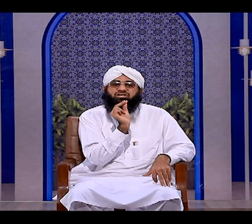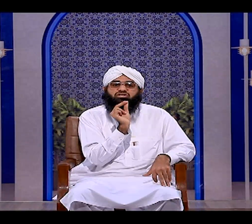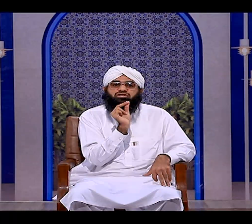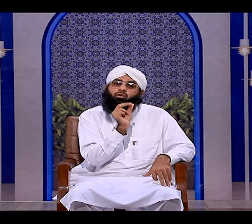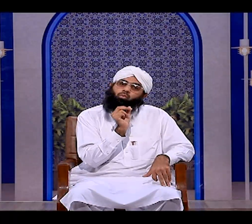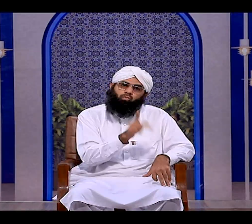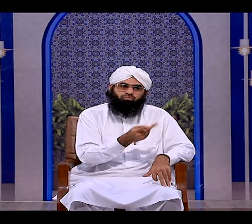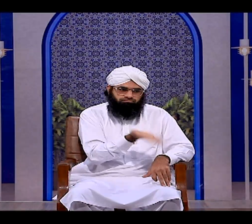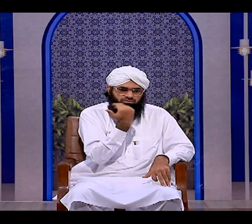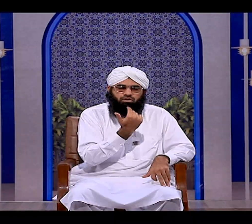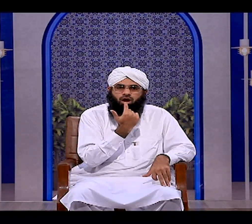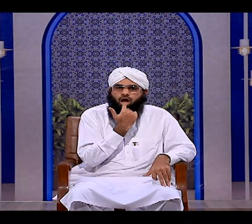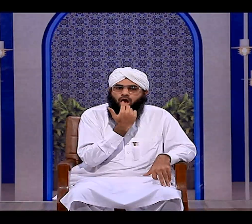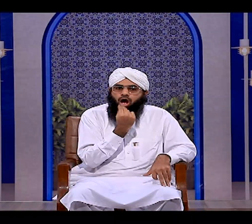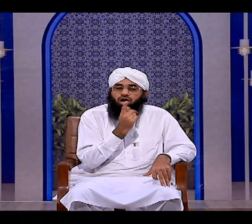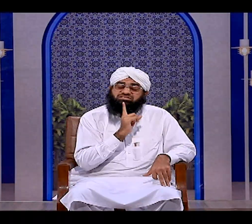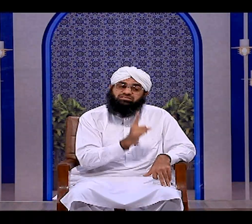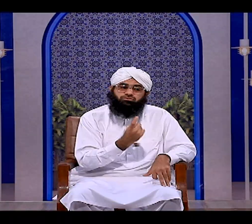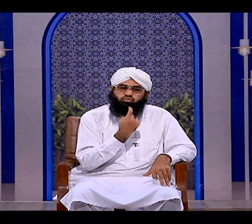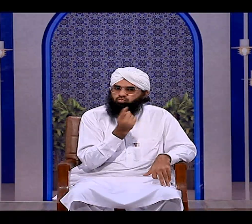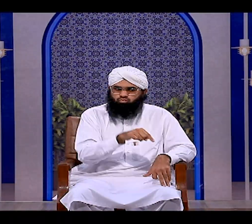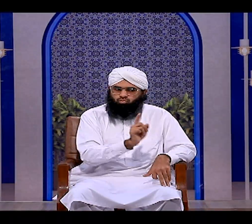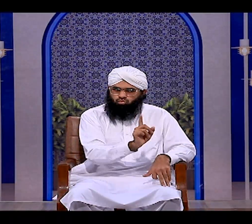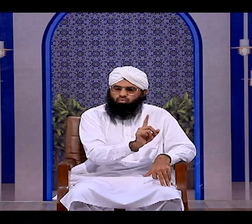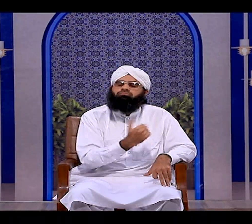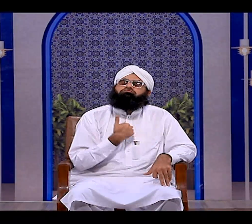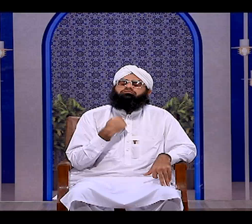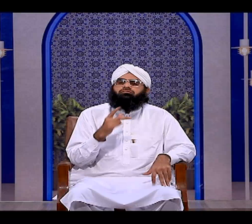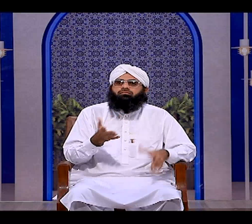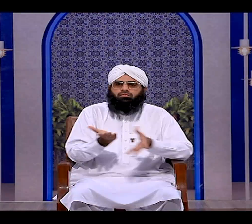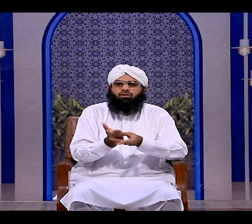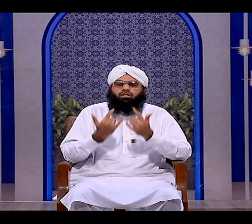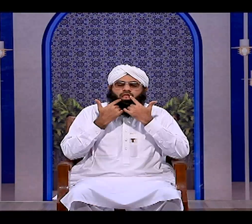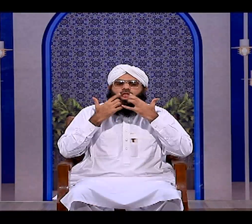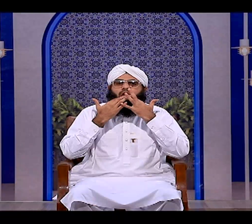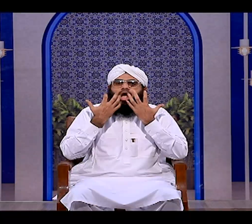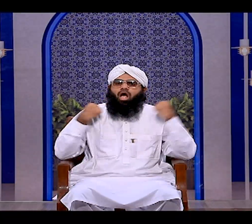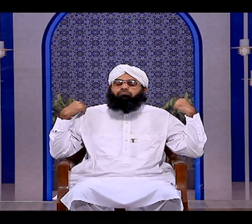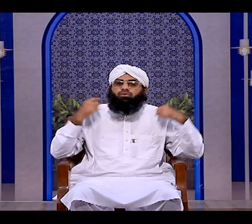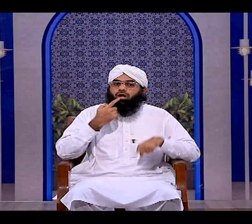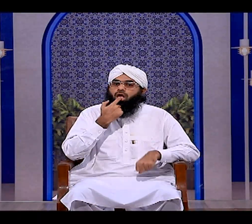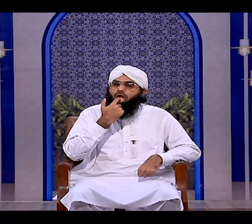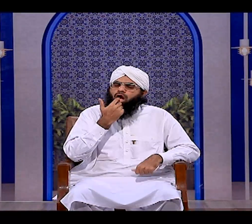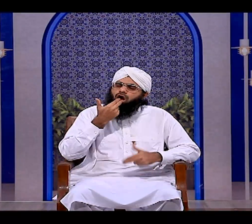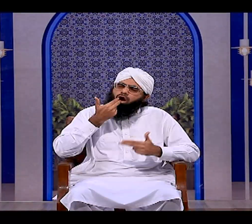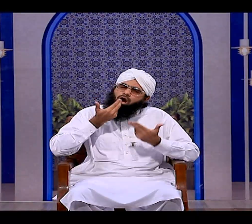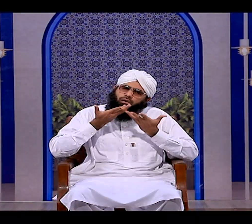میری قدرت سے بول اور حق کے سوا کچھ مت کہنا۔ بندے کی زبان اس کے تمام اچھے برے اعمال بیان کر دے